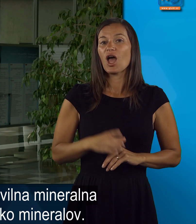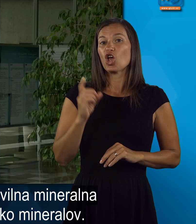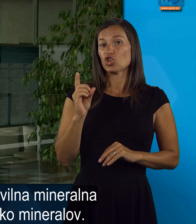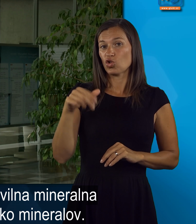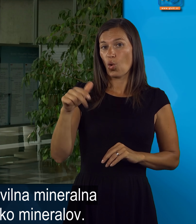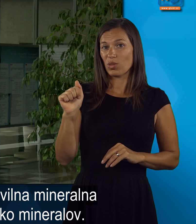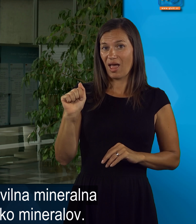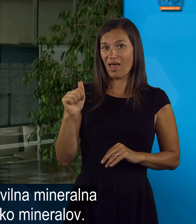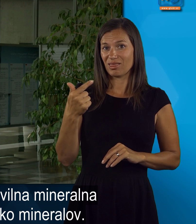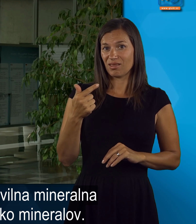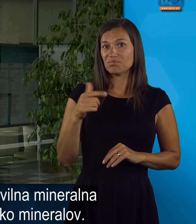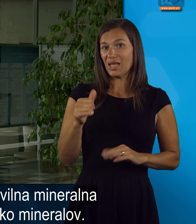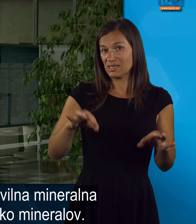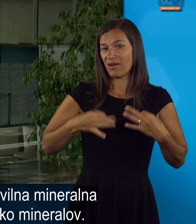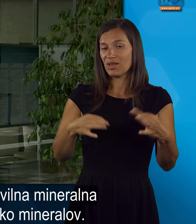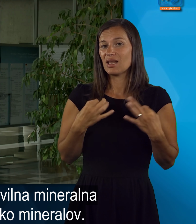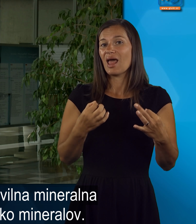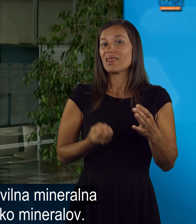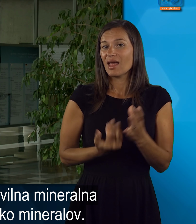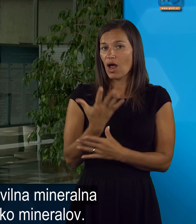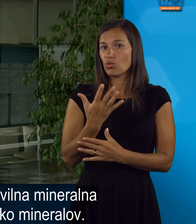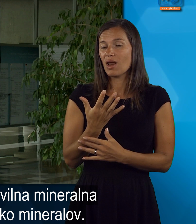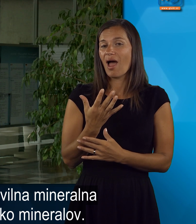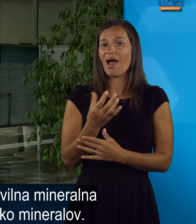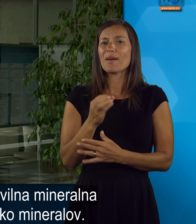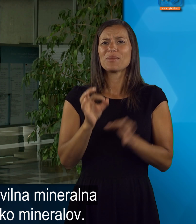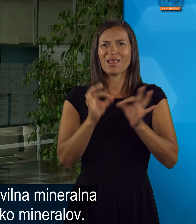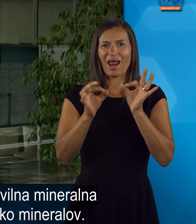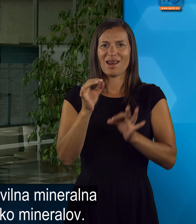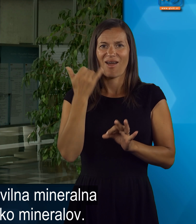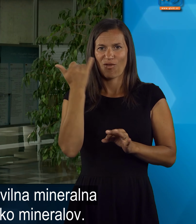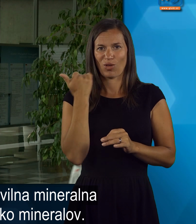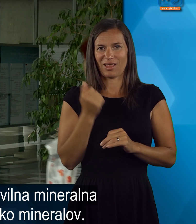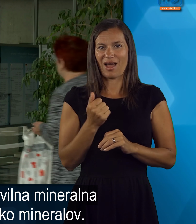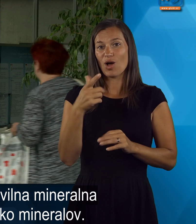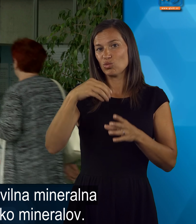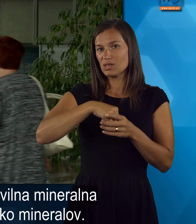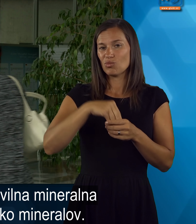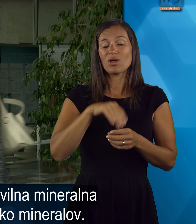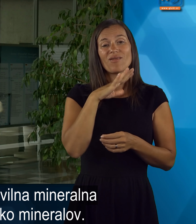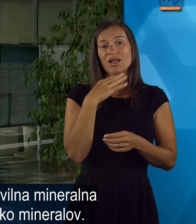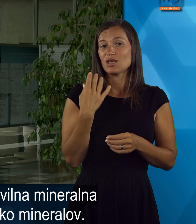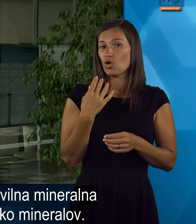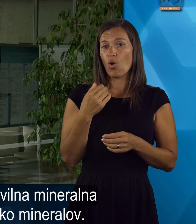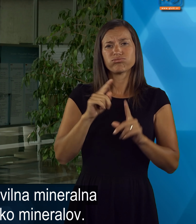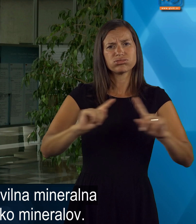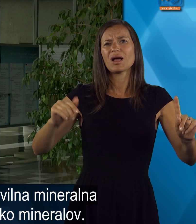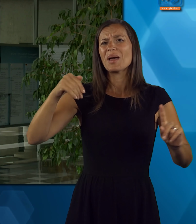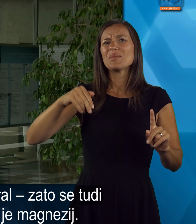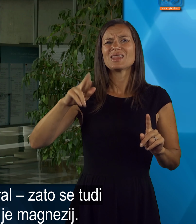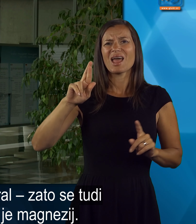Donat je zdravilna naravna mineralna voda, ki vsebuje veliko